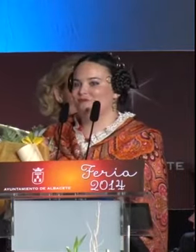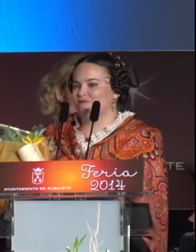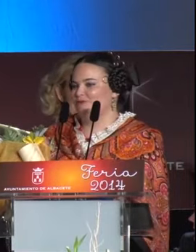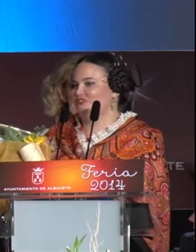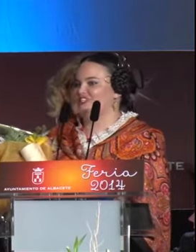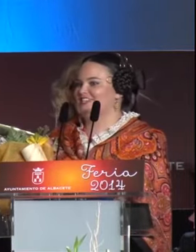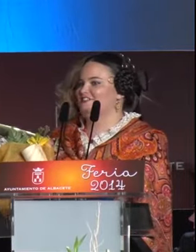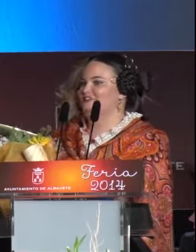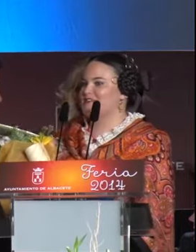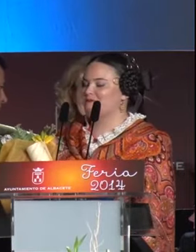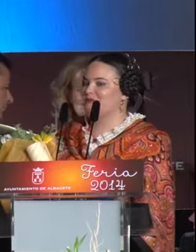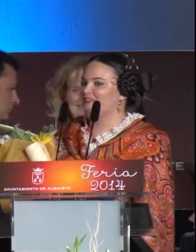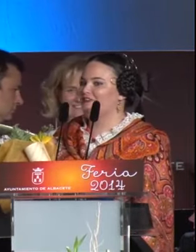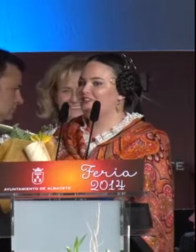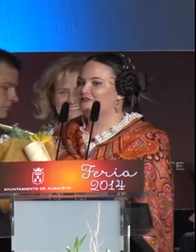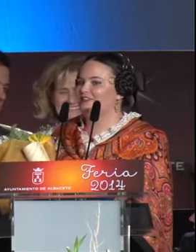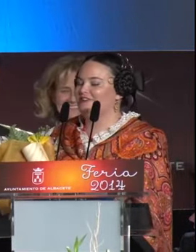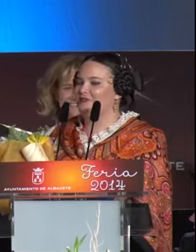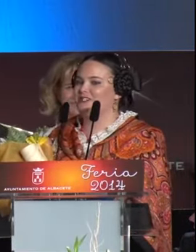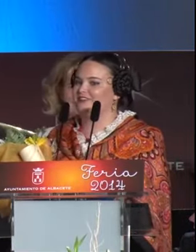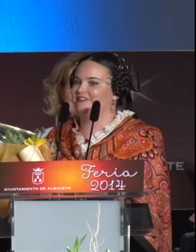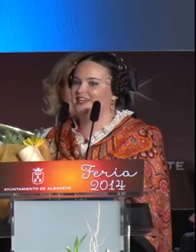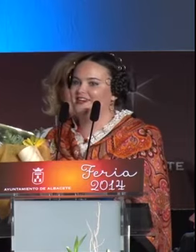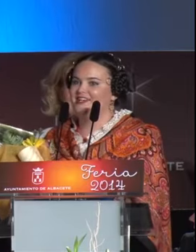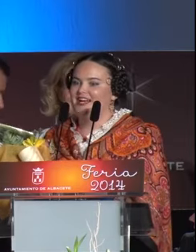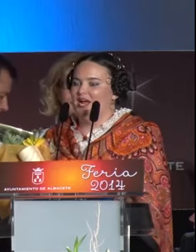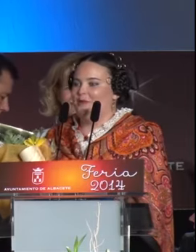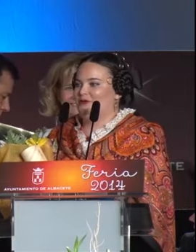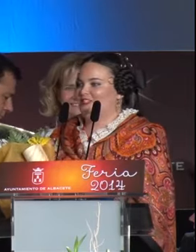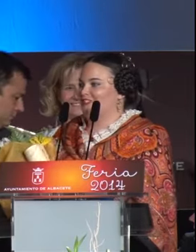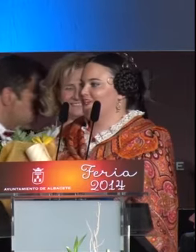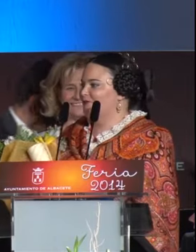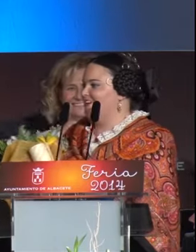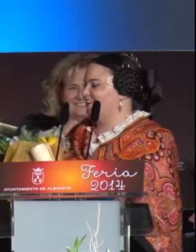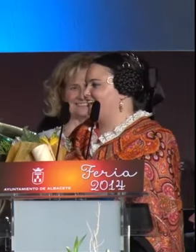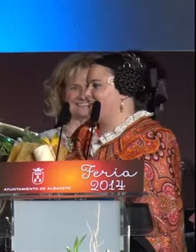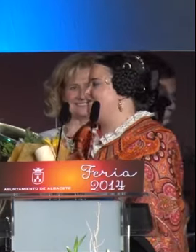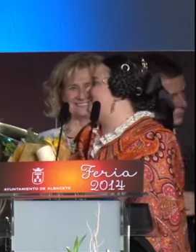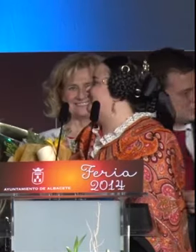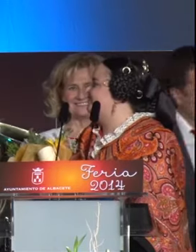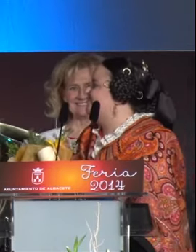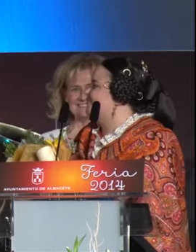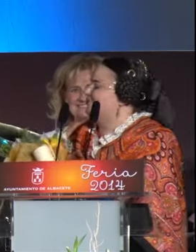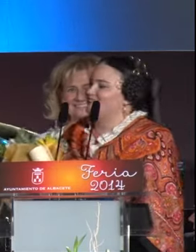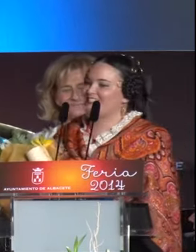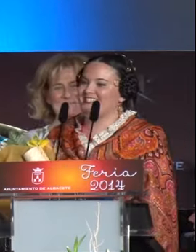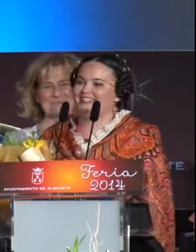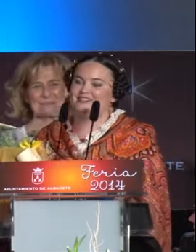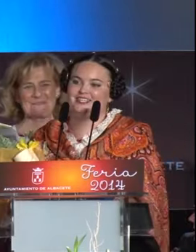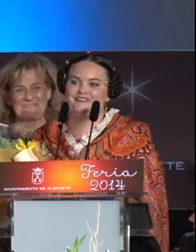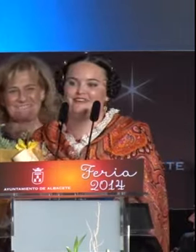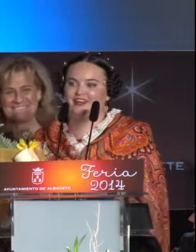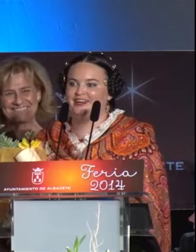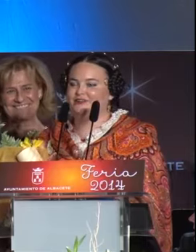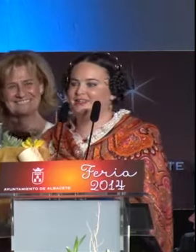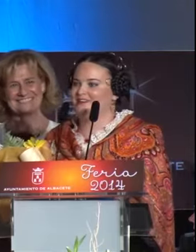Son muchos años viviendo y disfrutando de nuestra feria, pero estoy segura que para todos nosotros esta